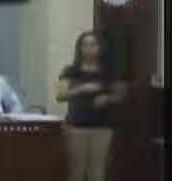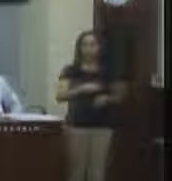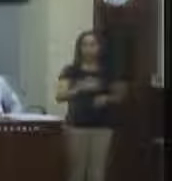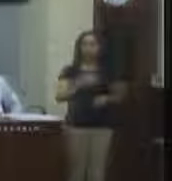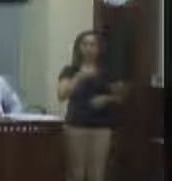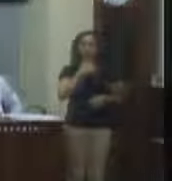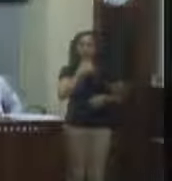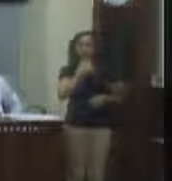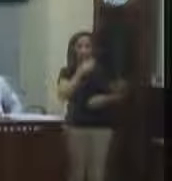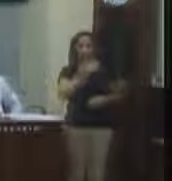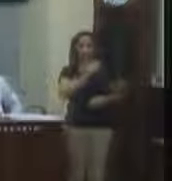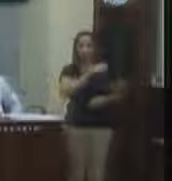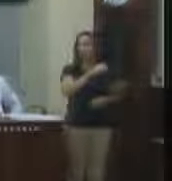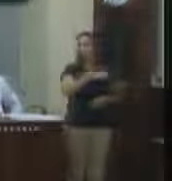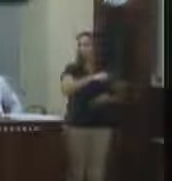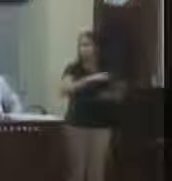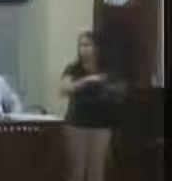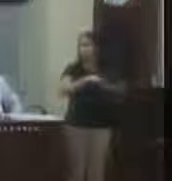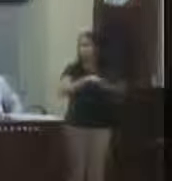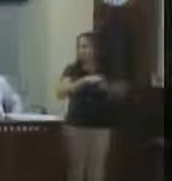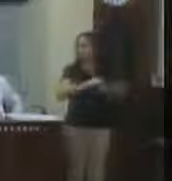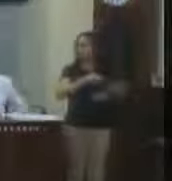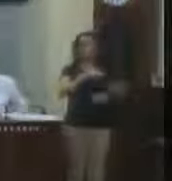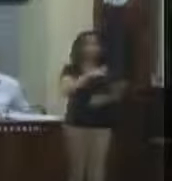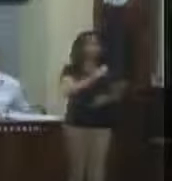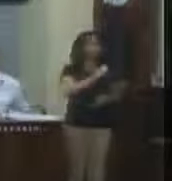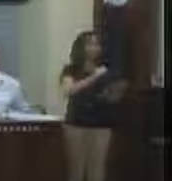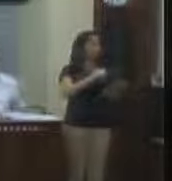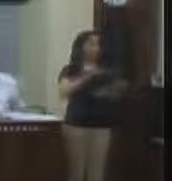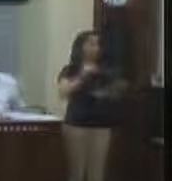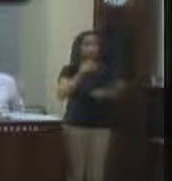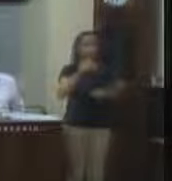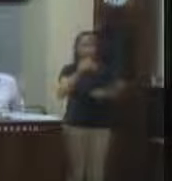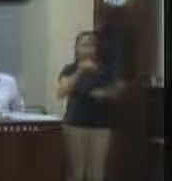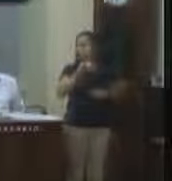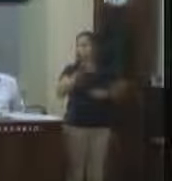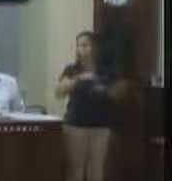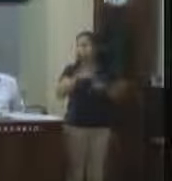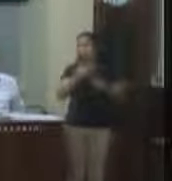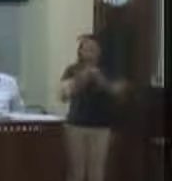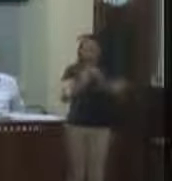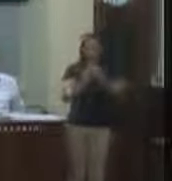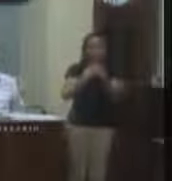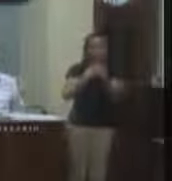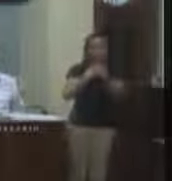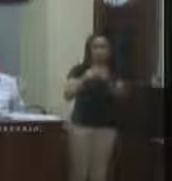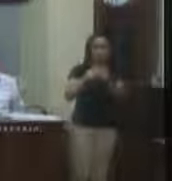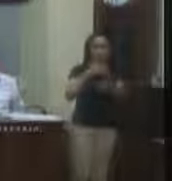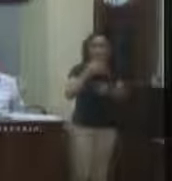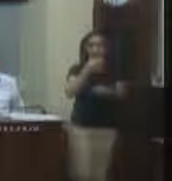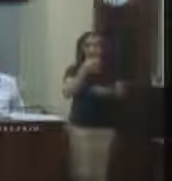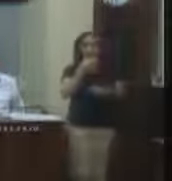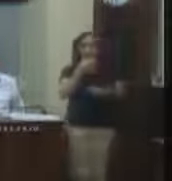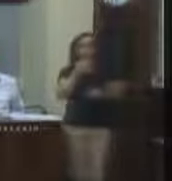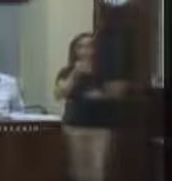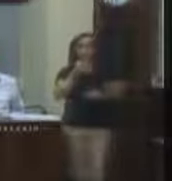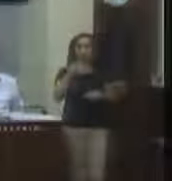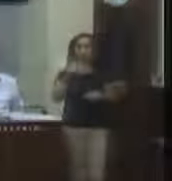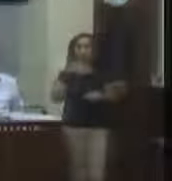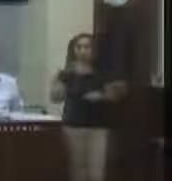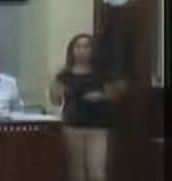senhora Rosemary, que já fez uso, a dona Maria da Glória, que está na tribuna, o excelentíssimo